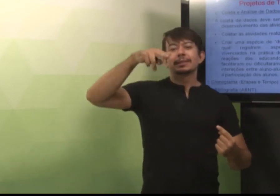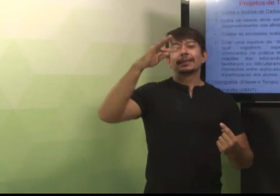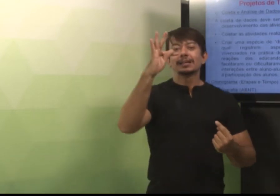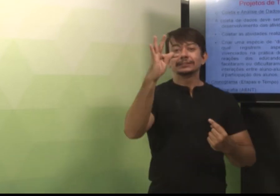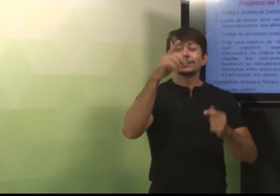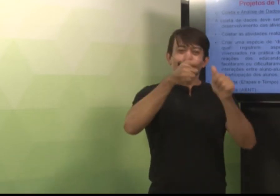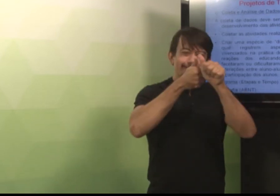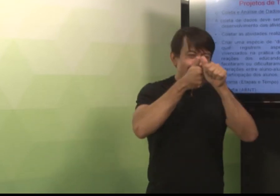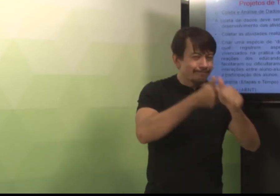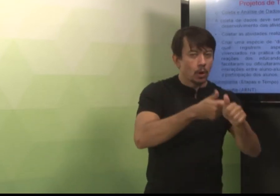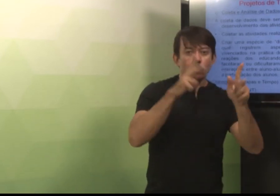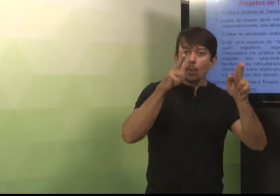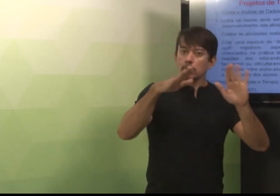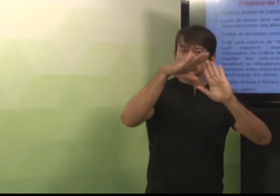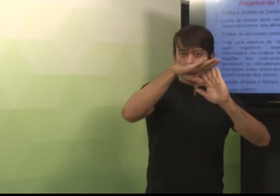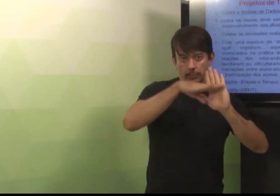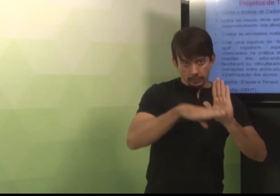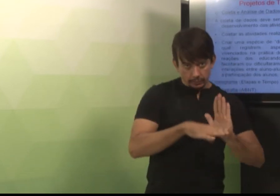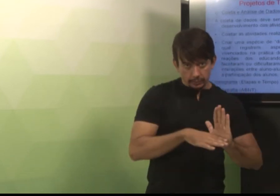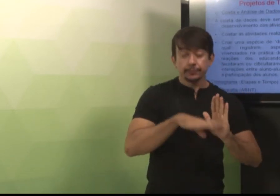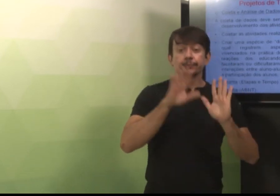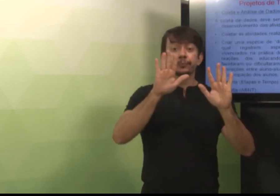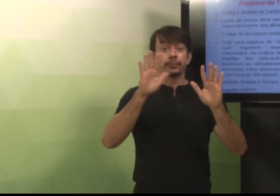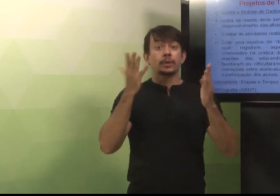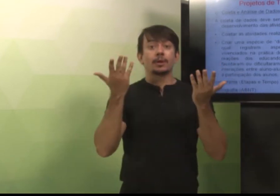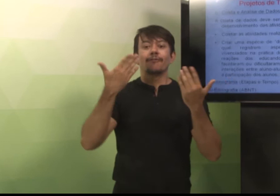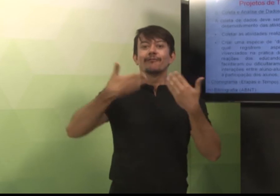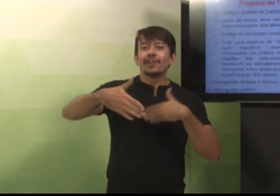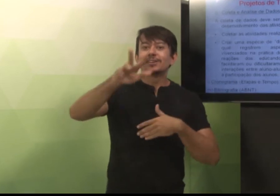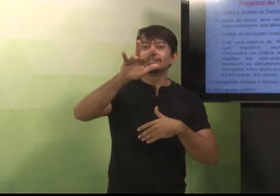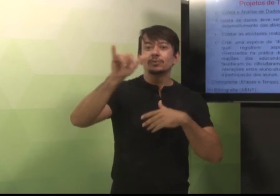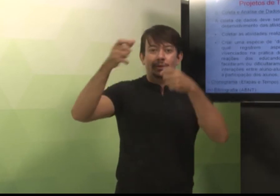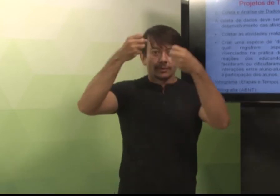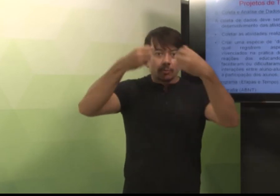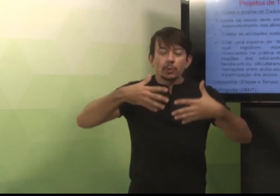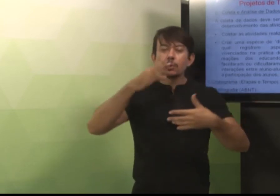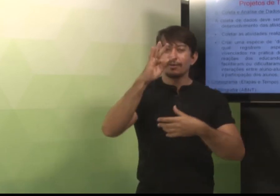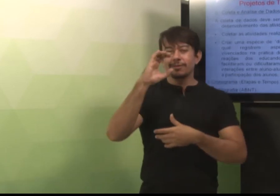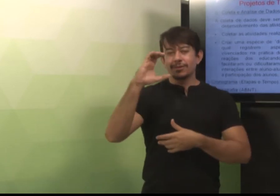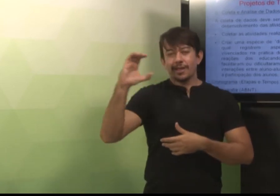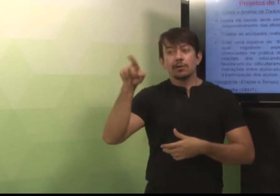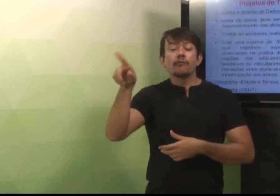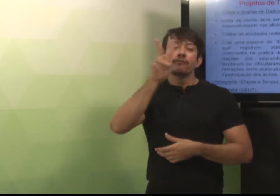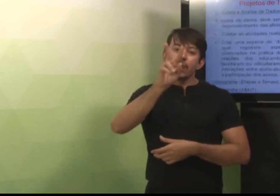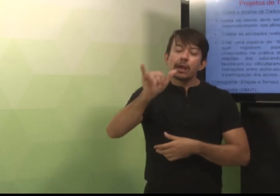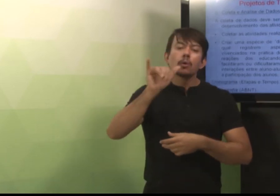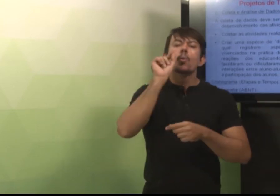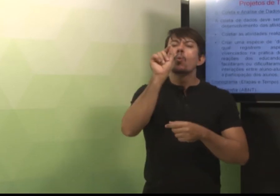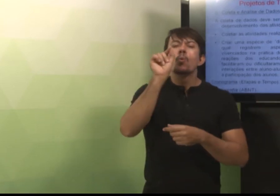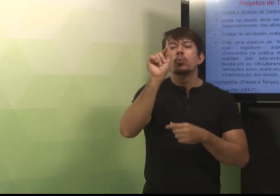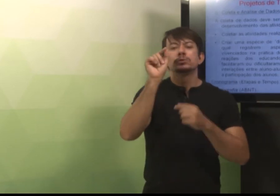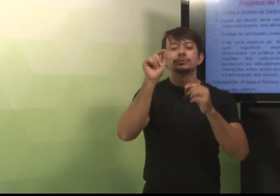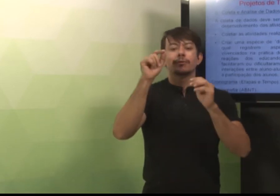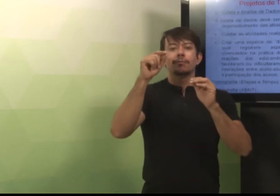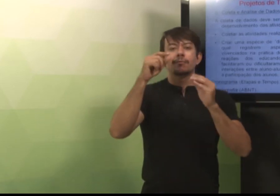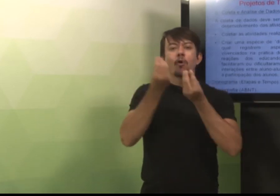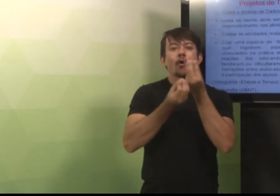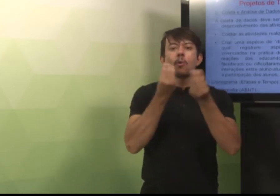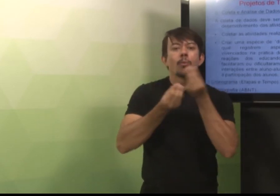pesquisa. Você vai utilizar as normas da ABNT, vai seguir essas normas. Então, quando vocês forem estudar